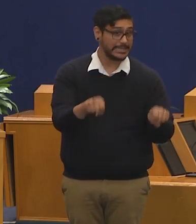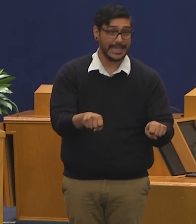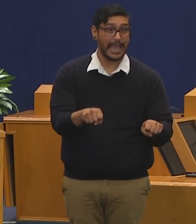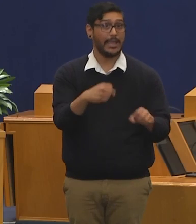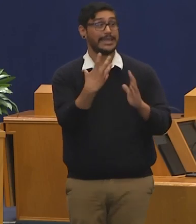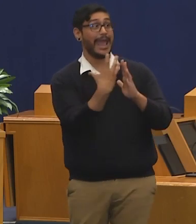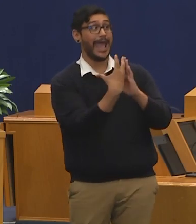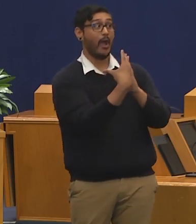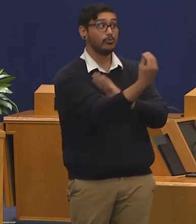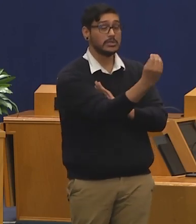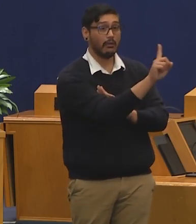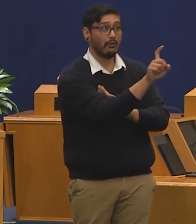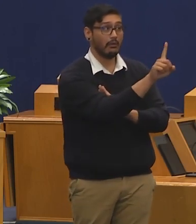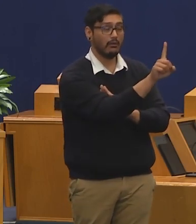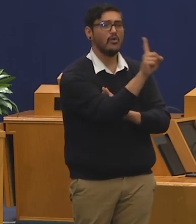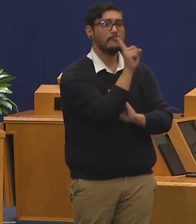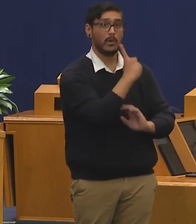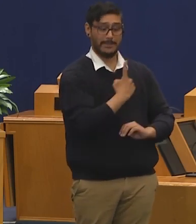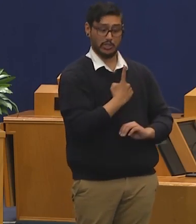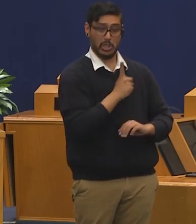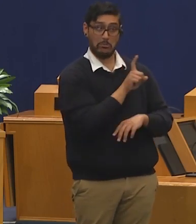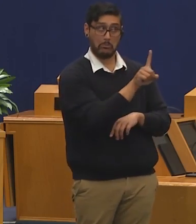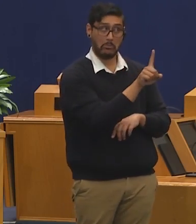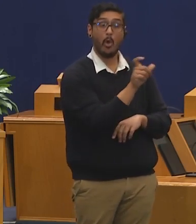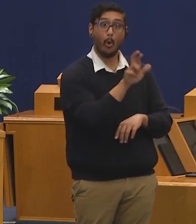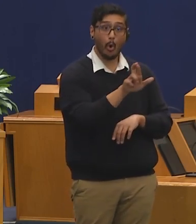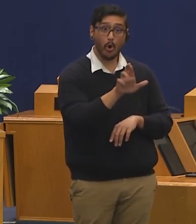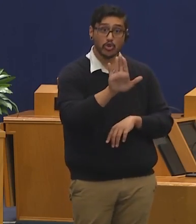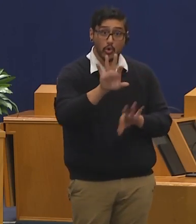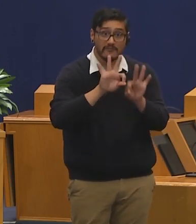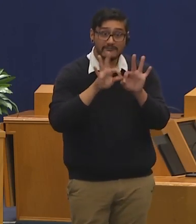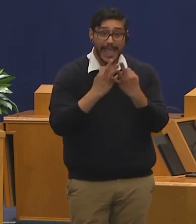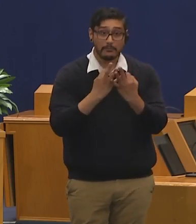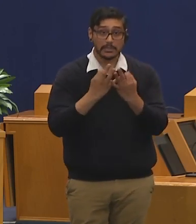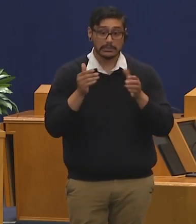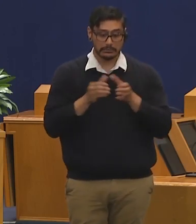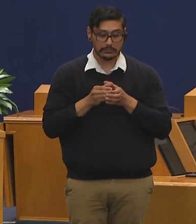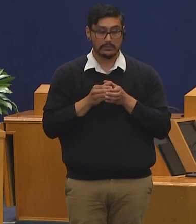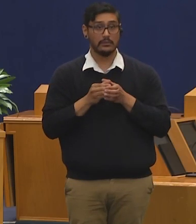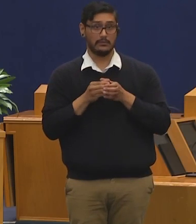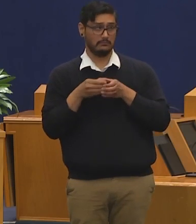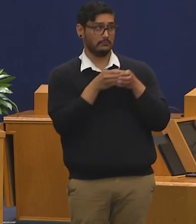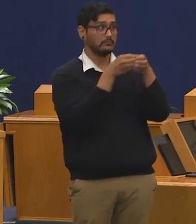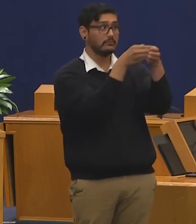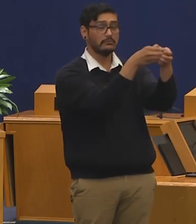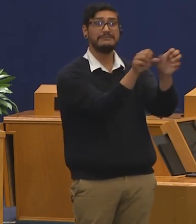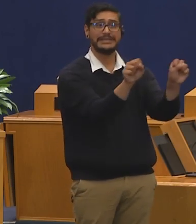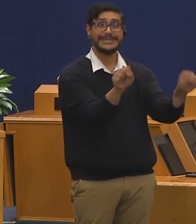libre como individuos o con miembros de su hogar. Y aún podemos